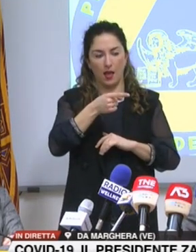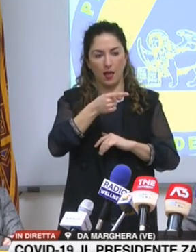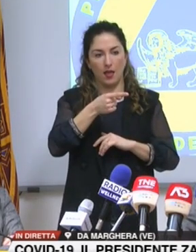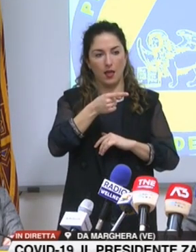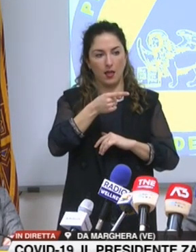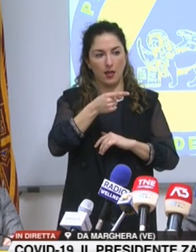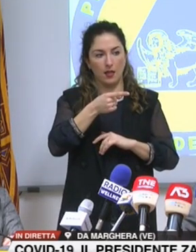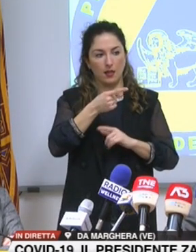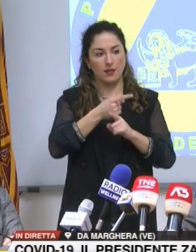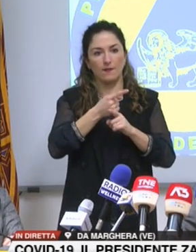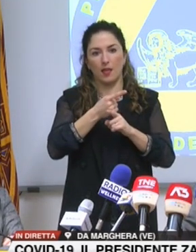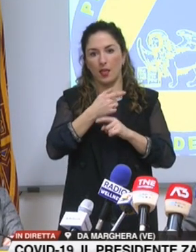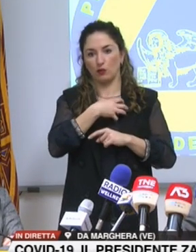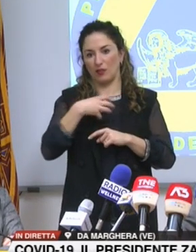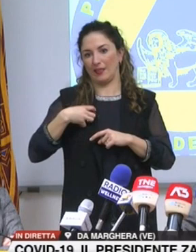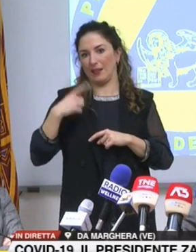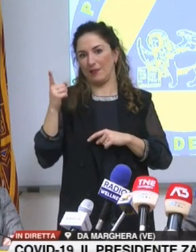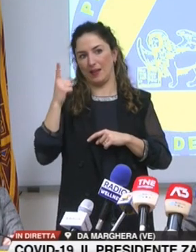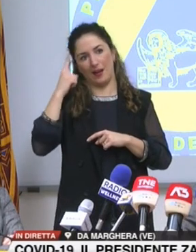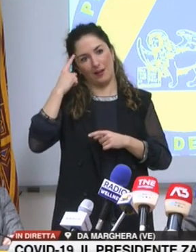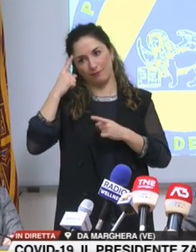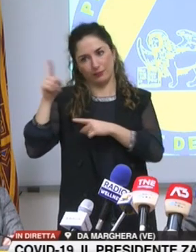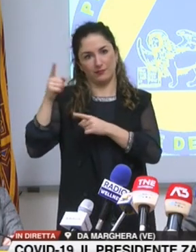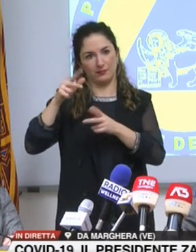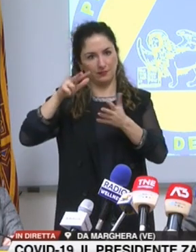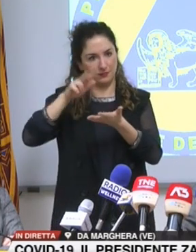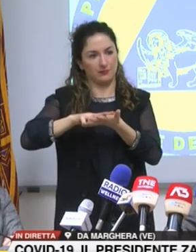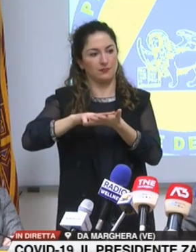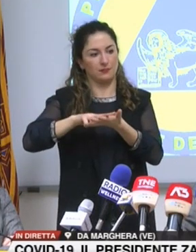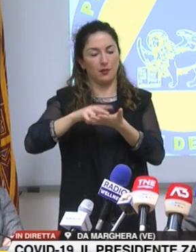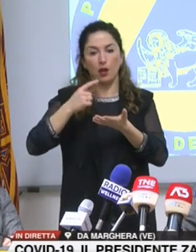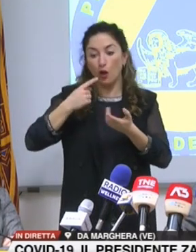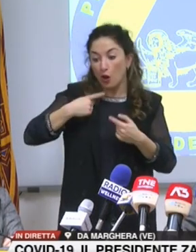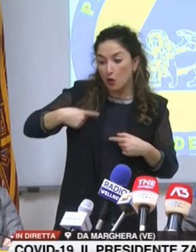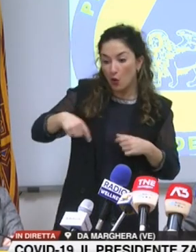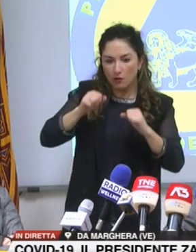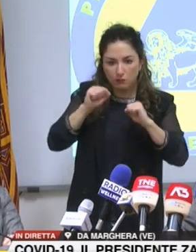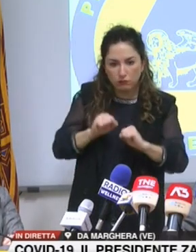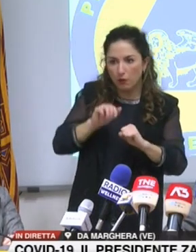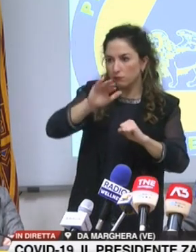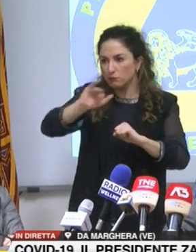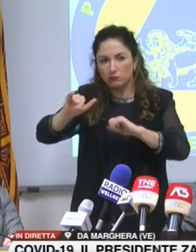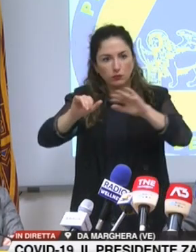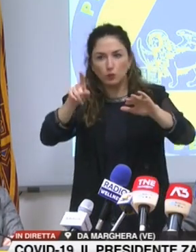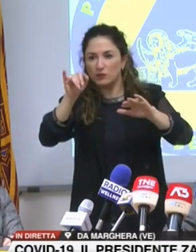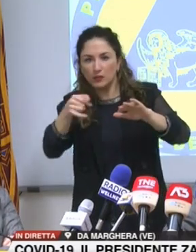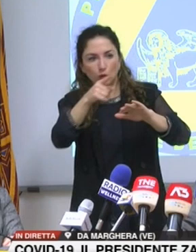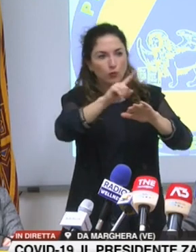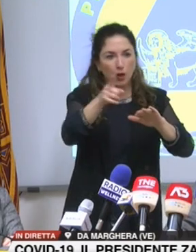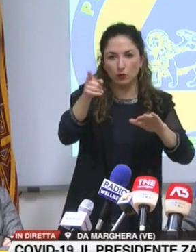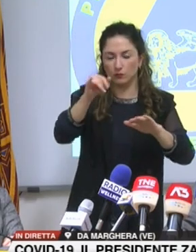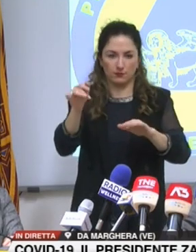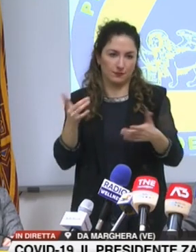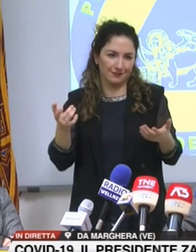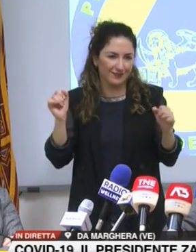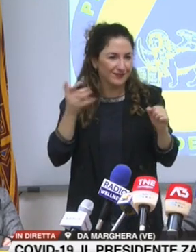sanciti dalla comunità scientifica. Di certo che non possiamo metterci noi lì a star lì a fare la spartizione dei panni e dei pesci con i vaccini,